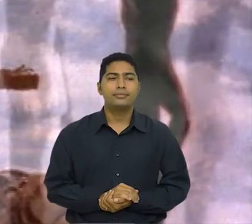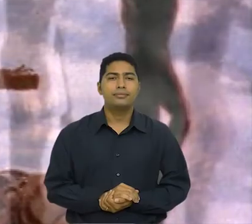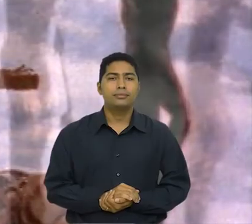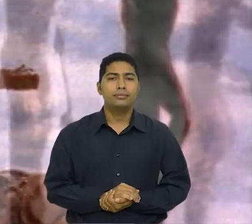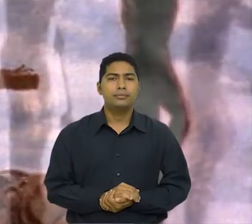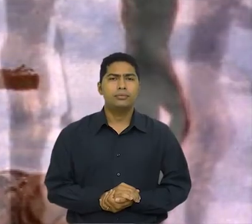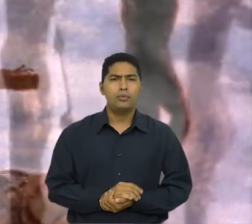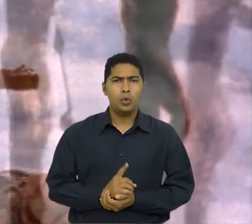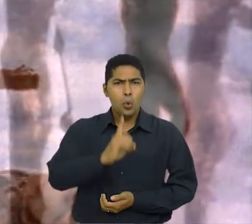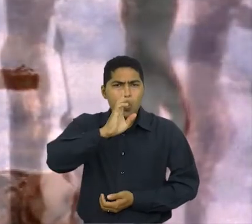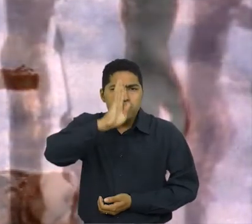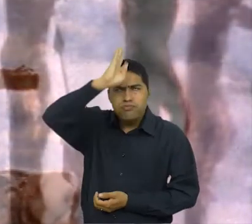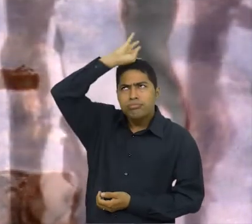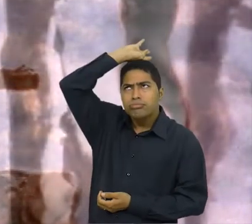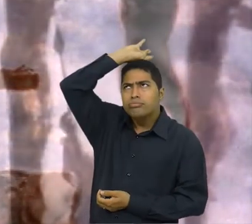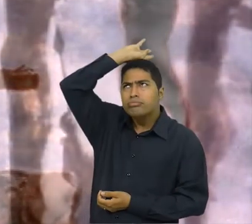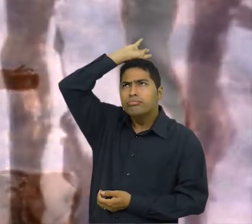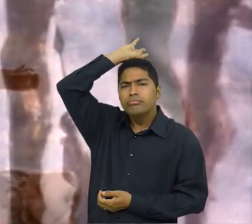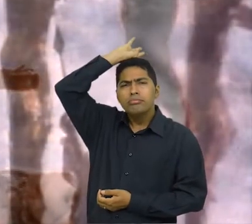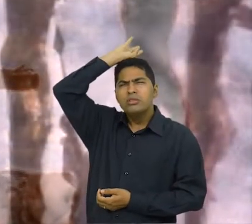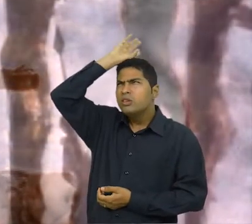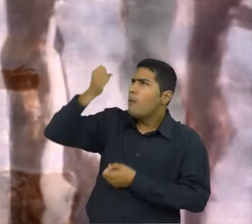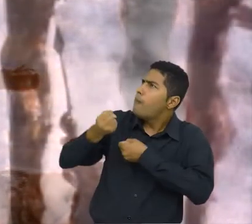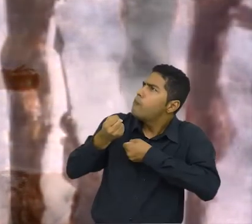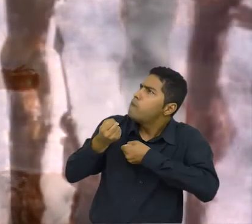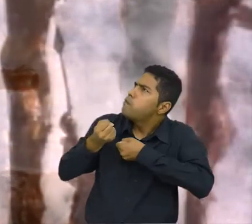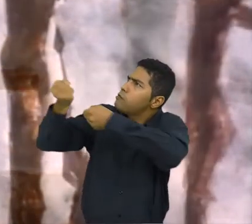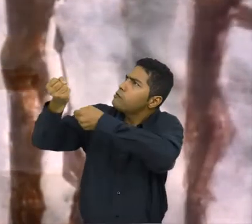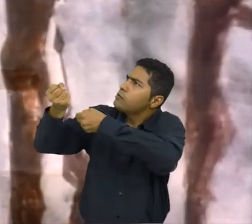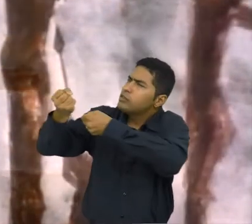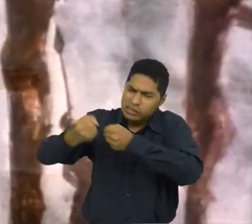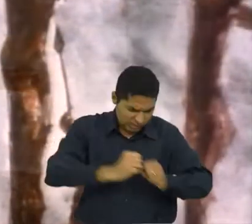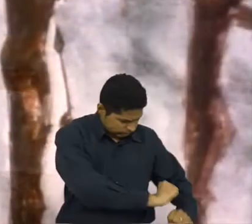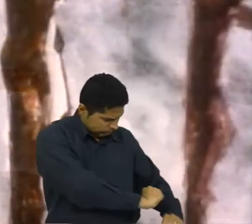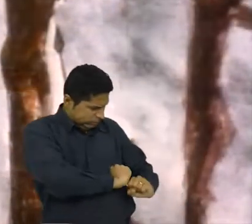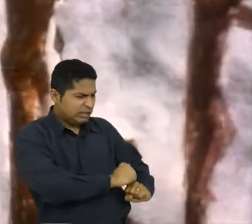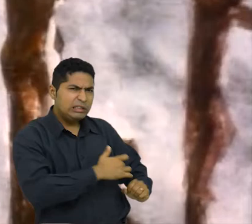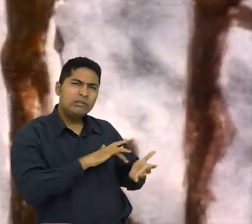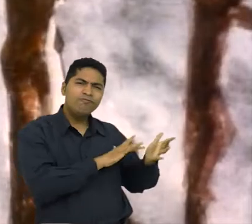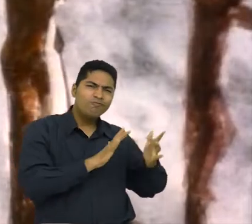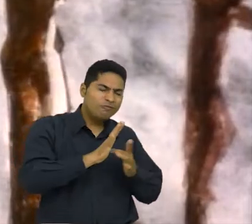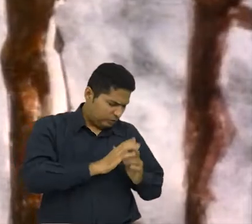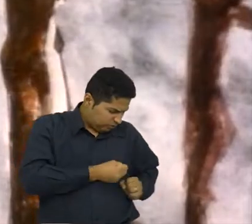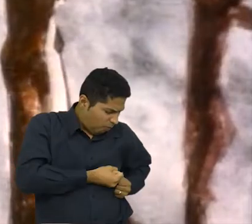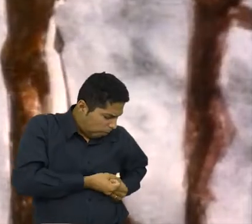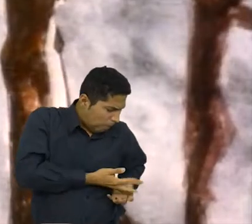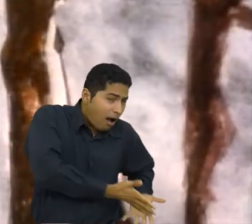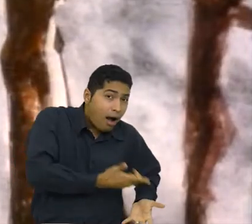Um soldado, no entanto, furou com a lança um dos lados de Jesus, fazendo sair água e